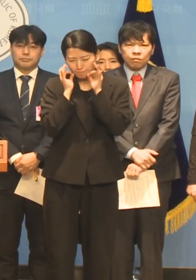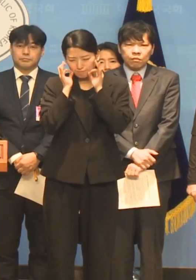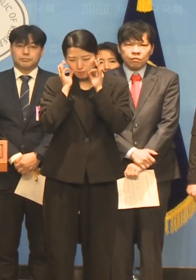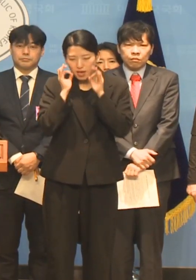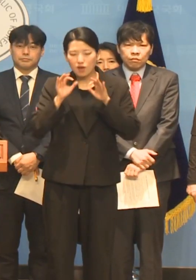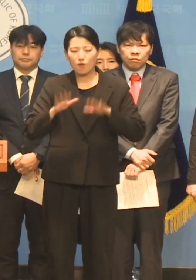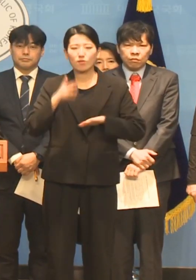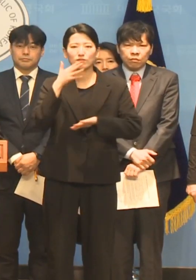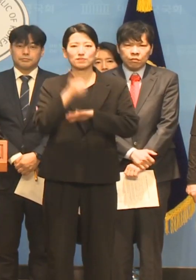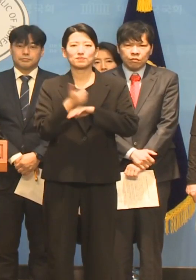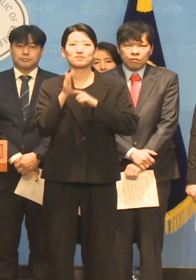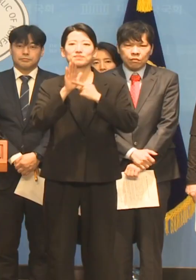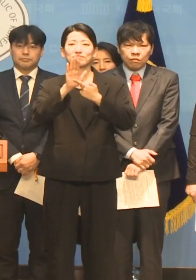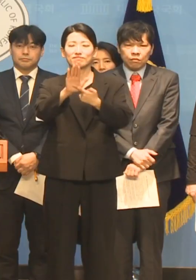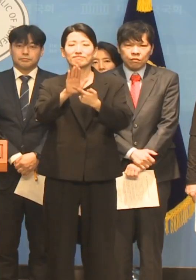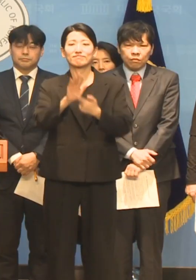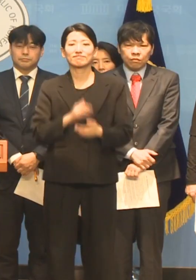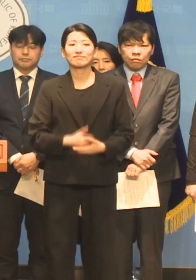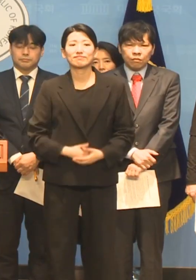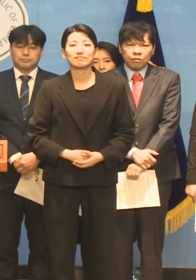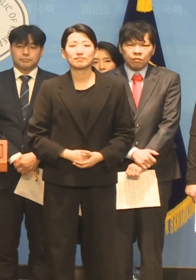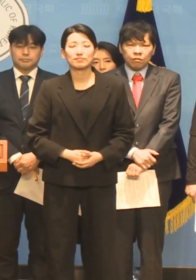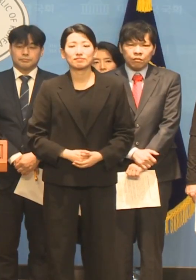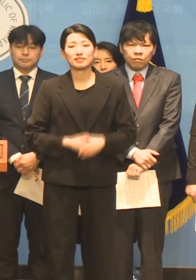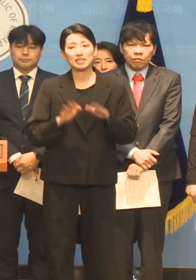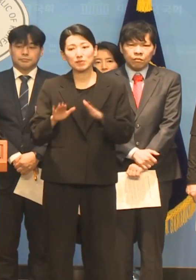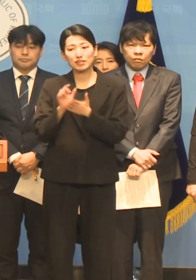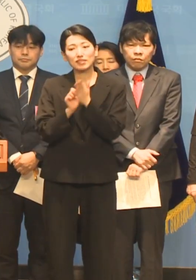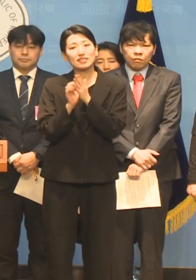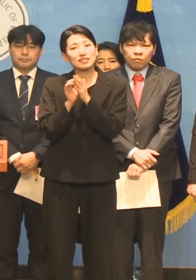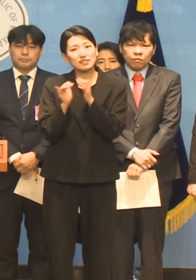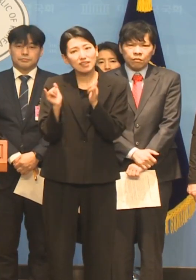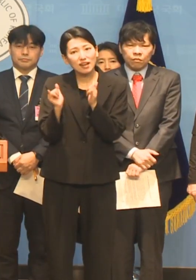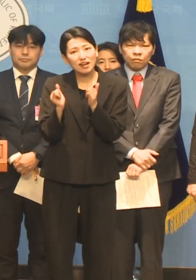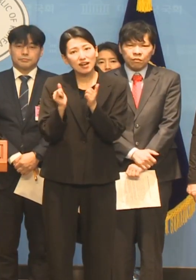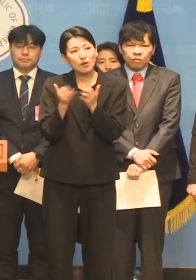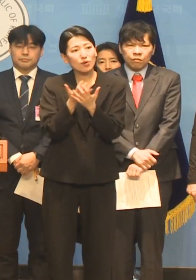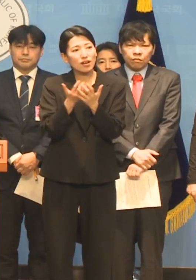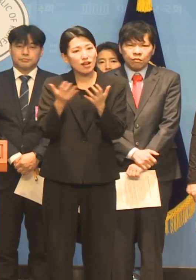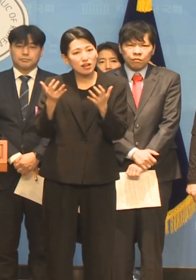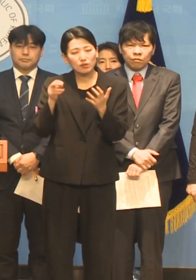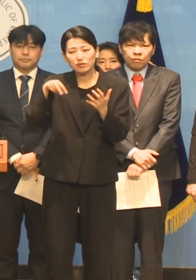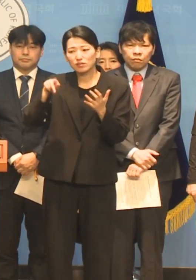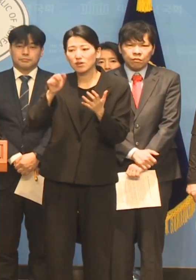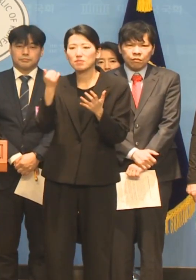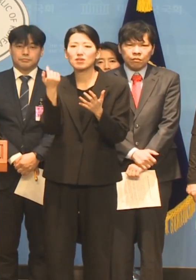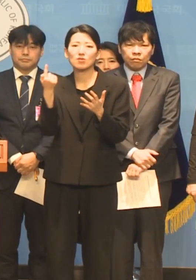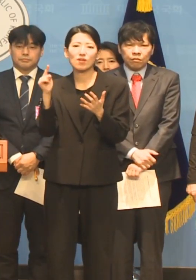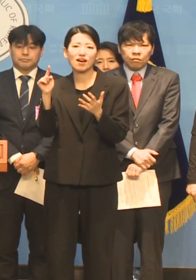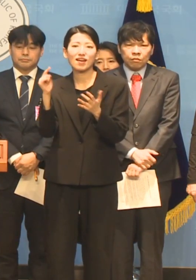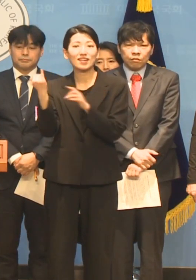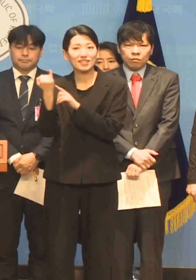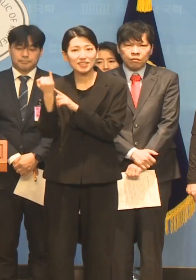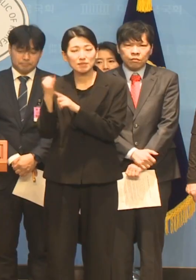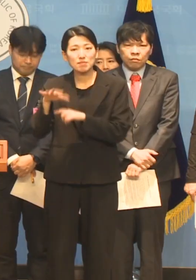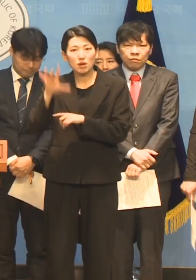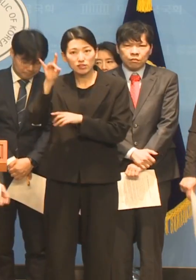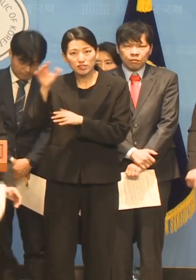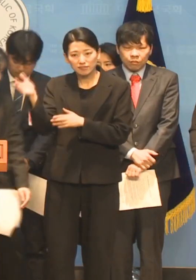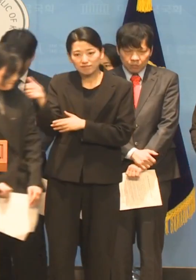되었습니다. 이번 기자회견을 준비하신 더불어민주당 보건복지위원회 서미화 의원님이 모두 발언을